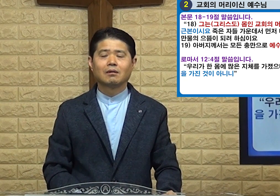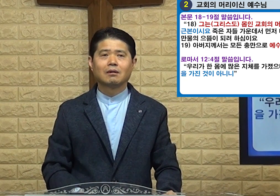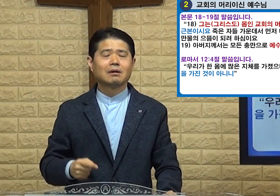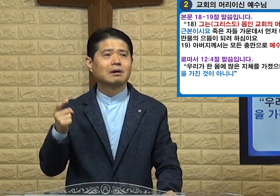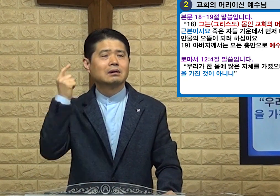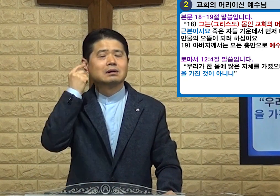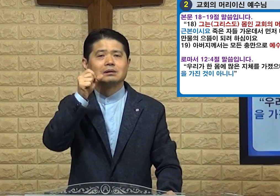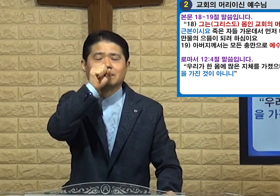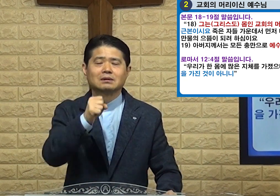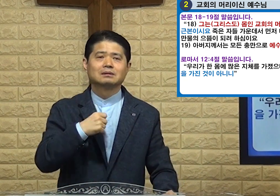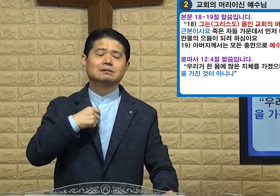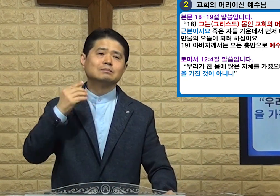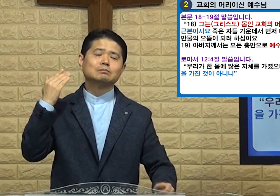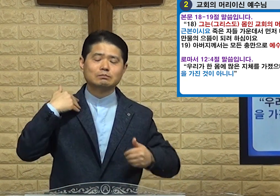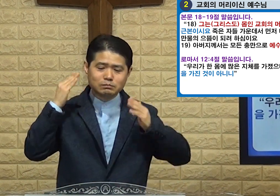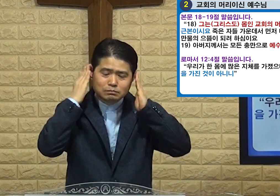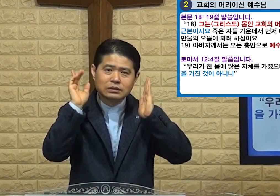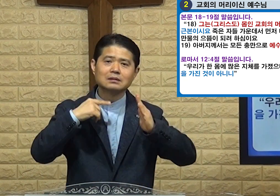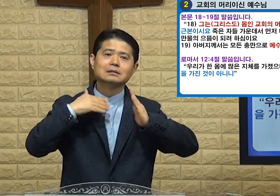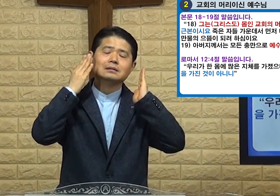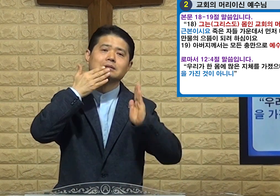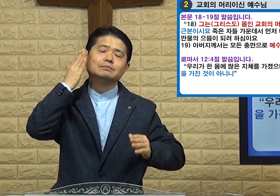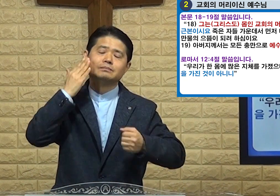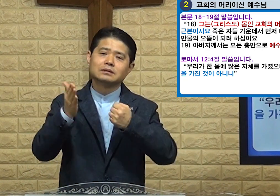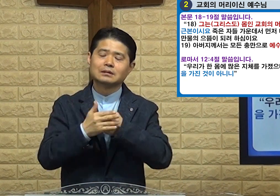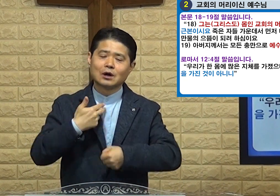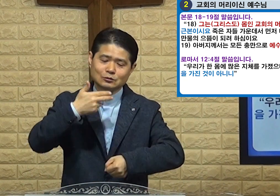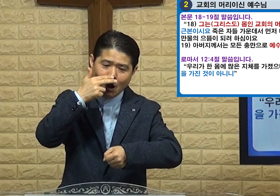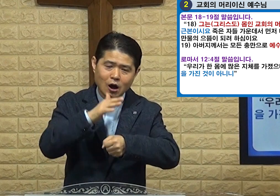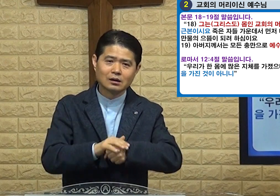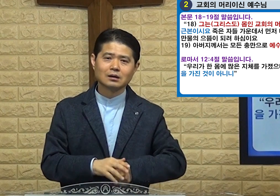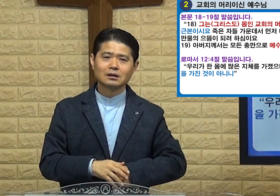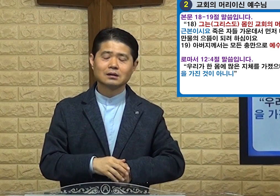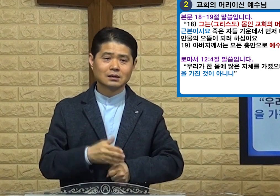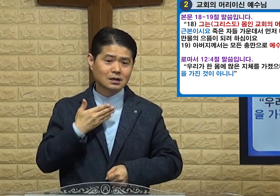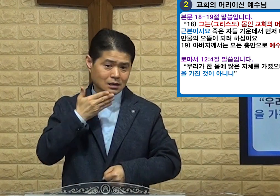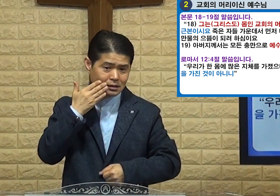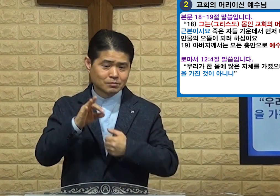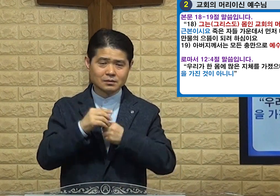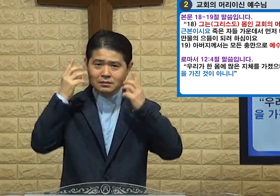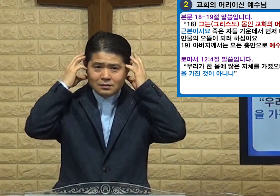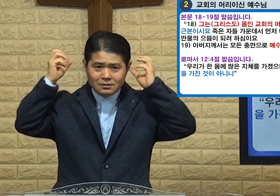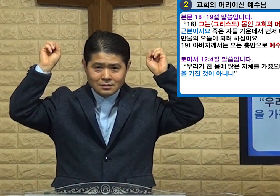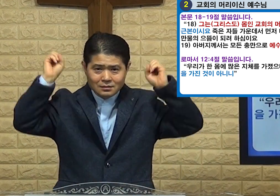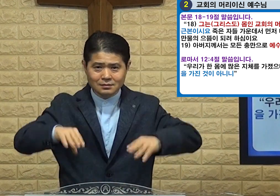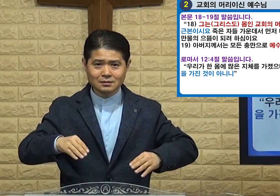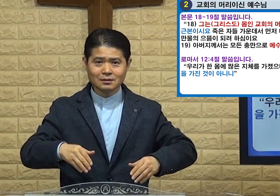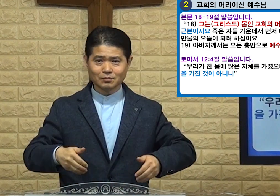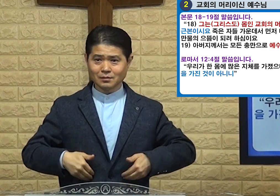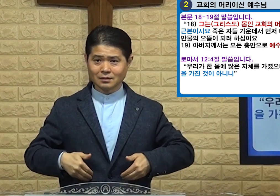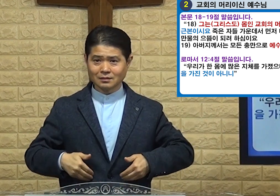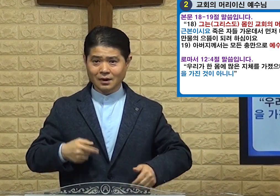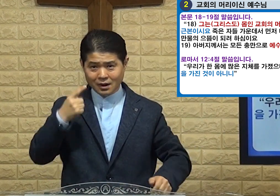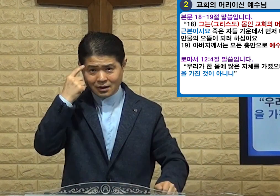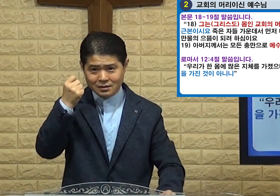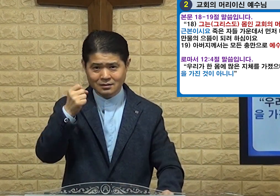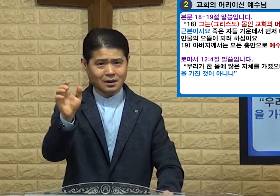있습니다. 내가 이 귀가 정말 들었으면 좋을 걸 억울해할 수 있는데 이 귀를 버릴 수도